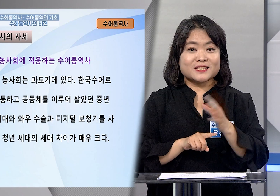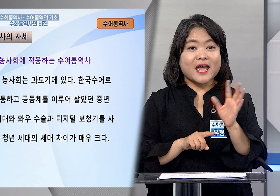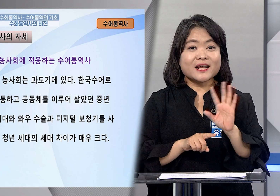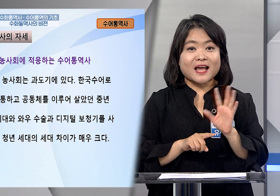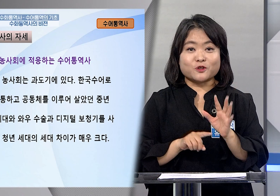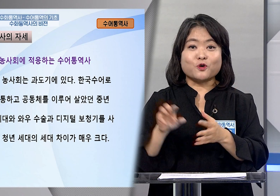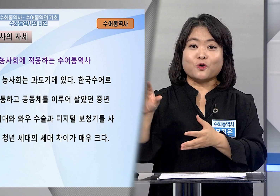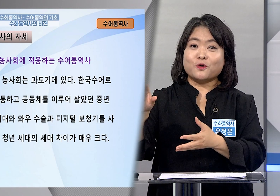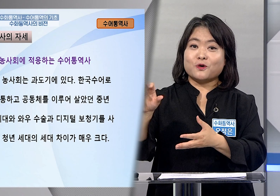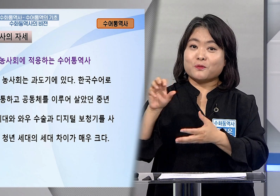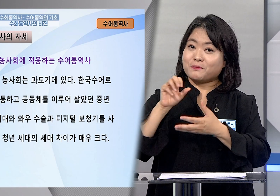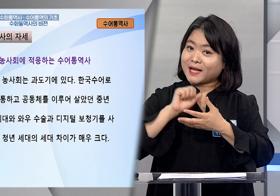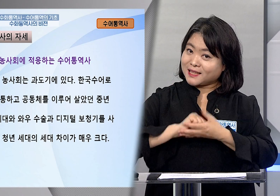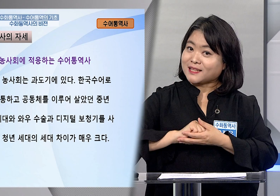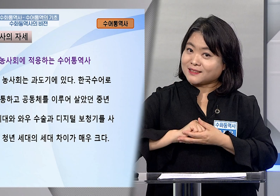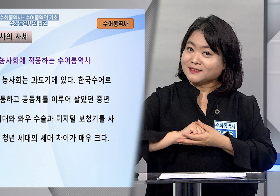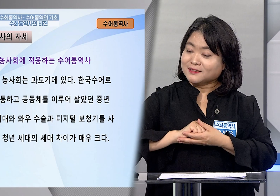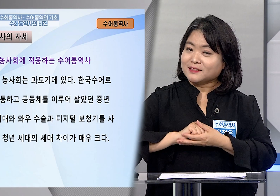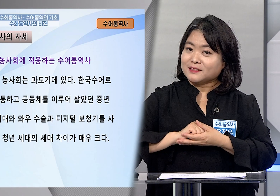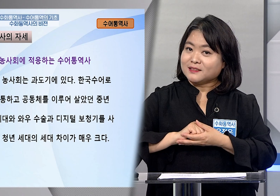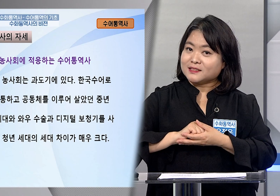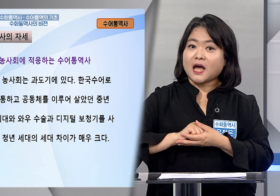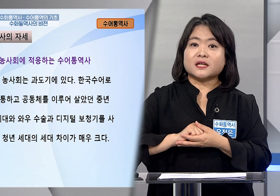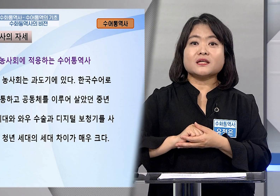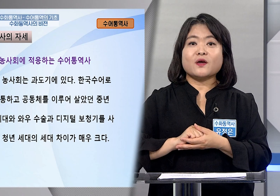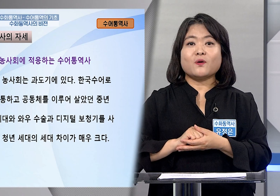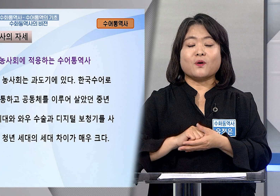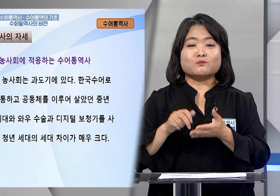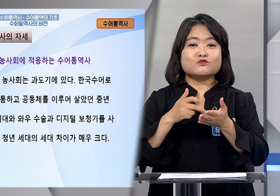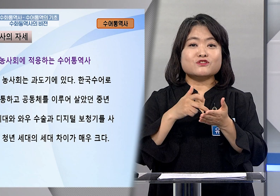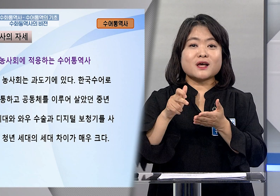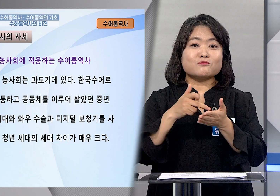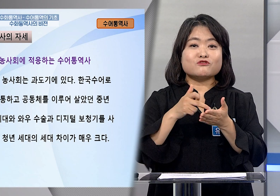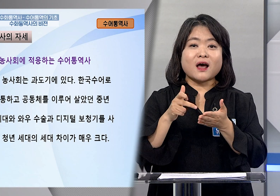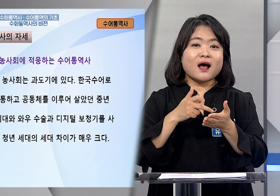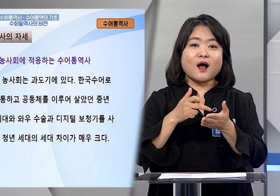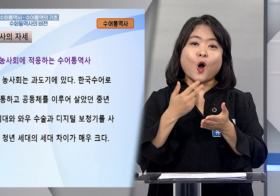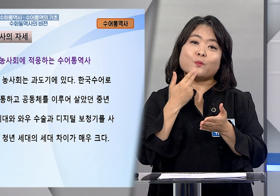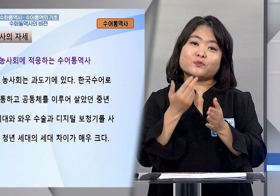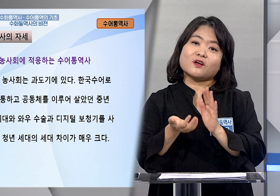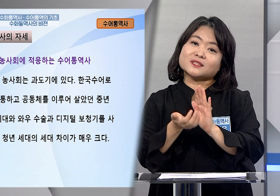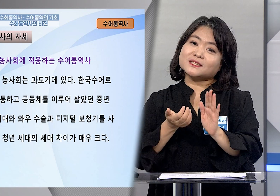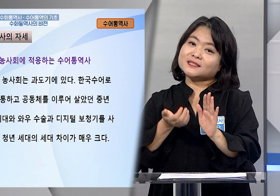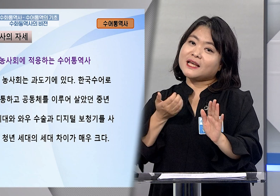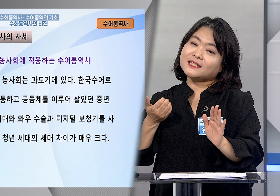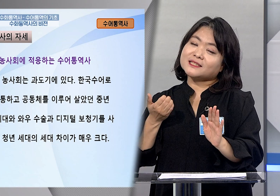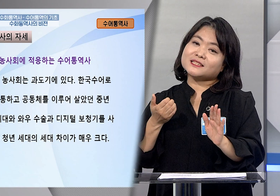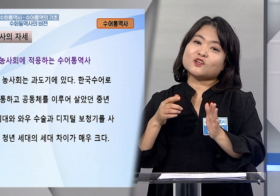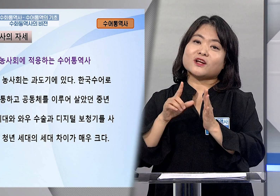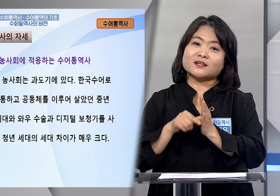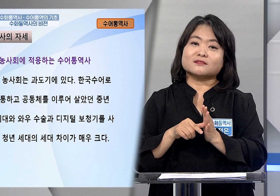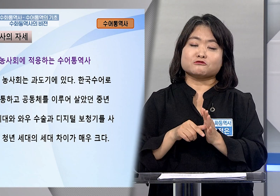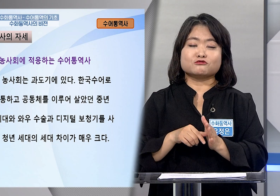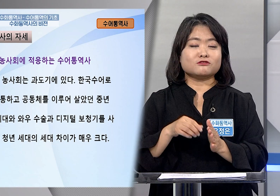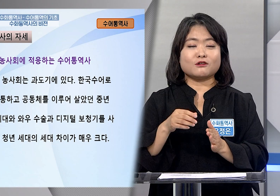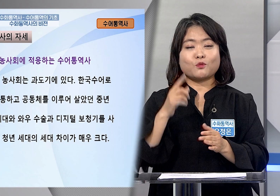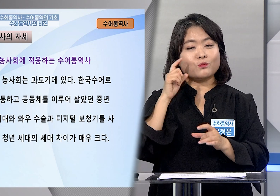사양이 아니고 받겠다는 뜻. 자, 이게요. 문자 문화가 없던 그 옛 시절에는 그냥 고민할